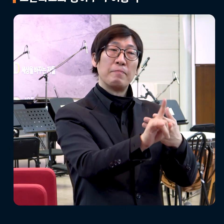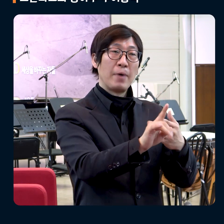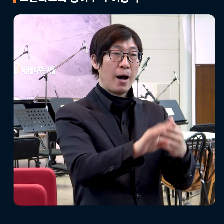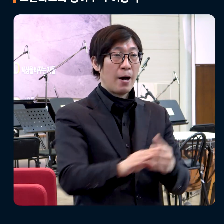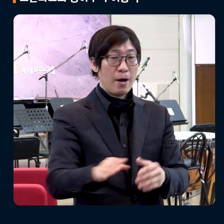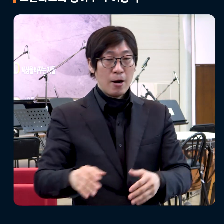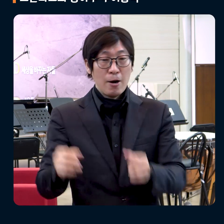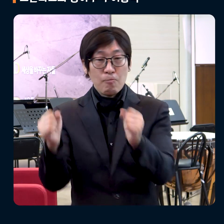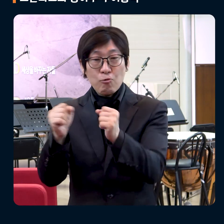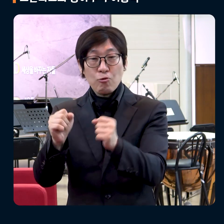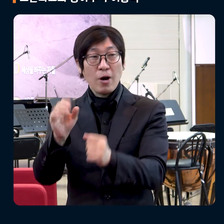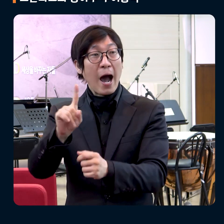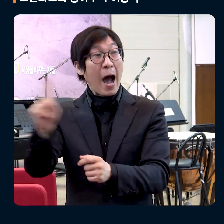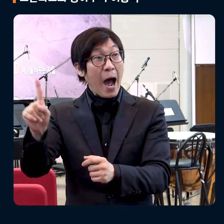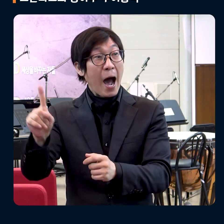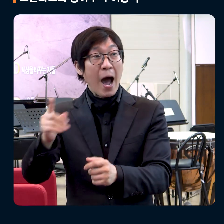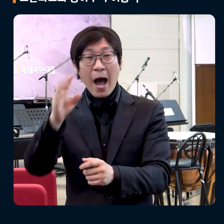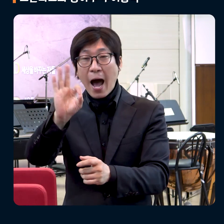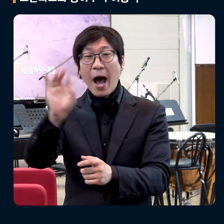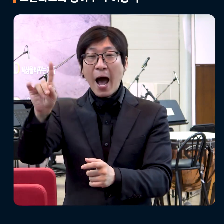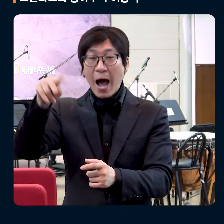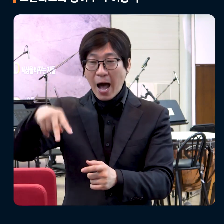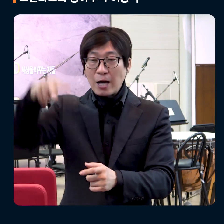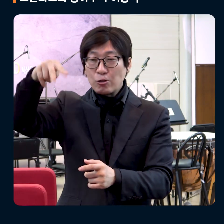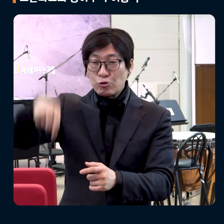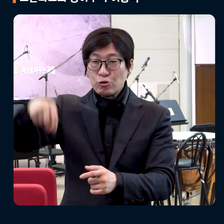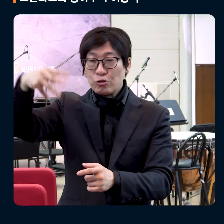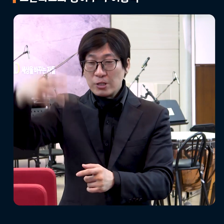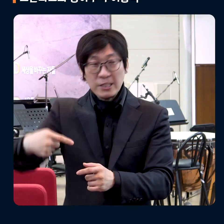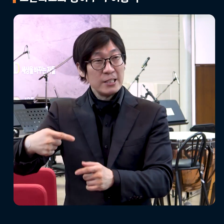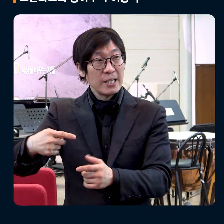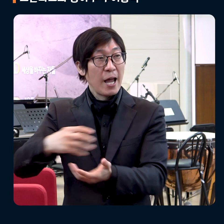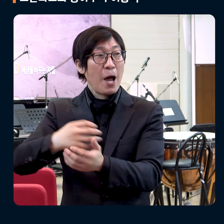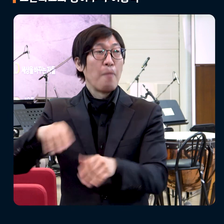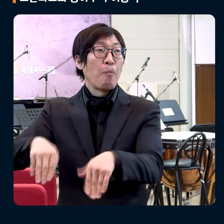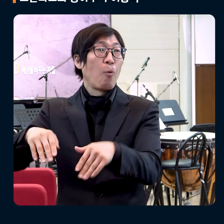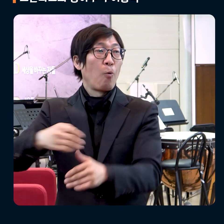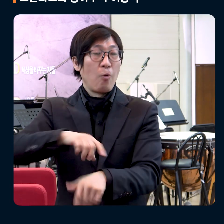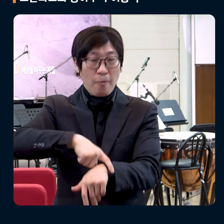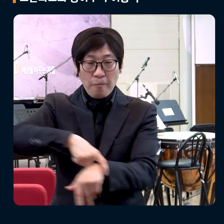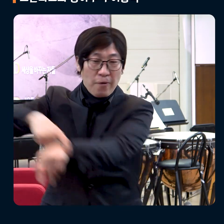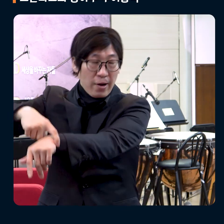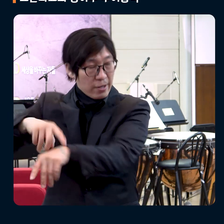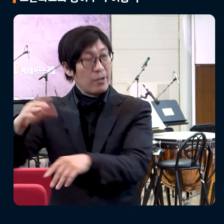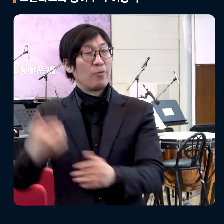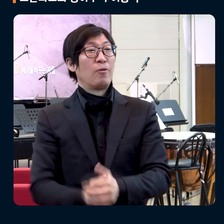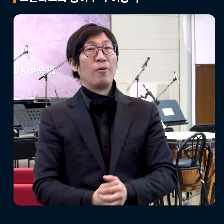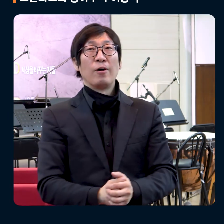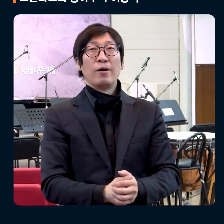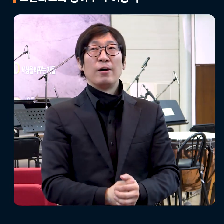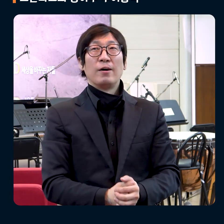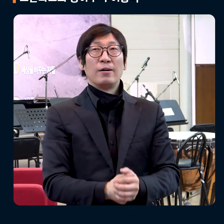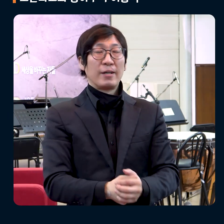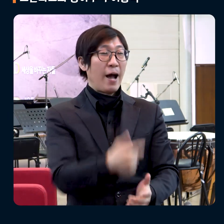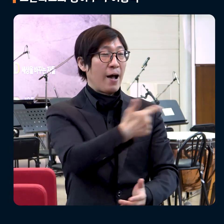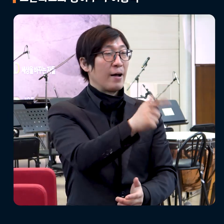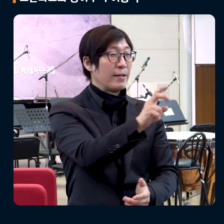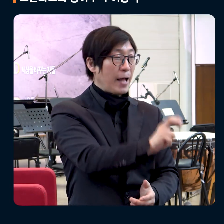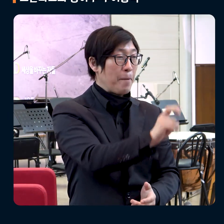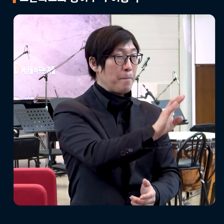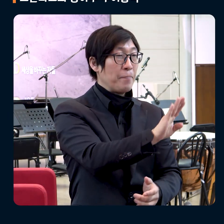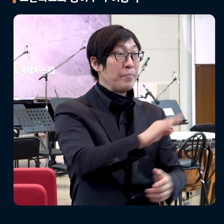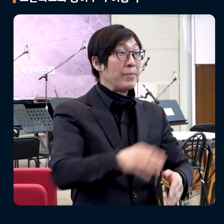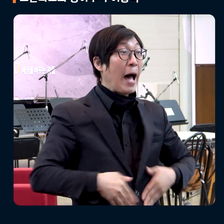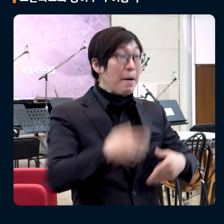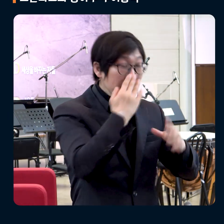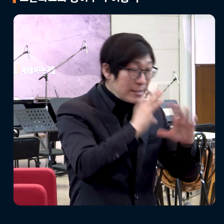북쪽 이스라엘은요 부갓, 아시리아, 아수르에게 잡혀간 겁니다. 그거 알려주고 싶어가지고 남밭, 부갓, 남밭 이걸 한